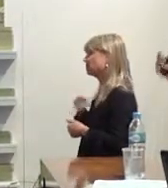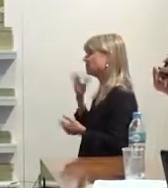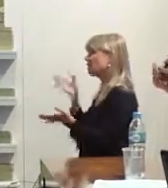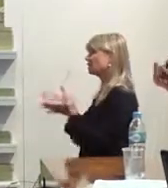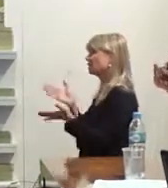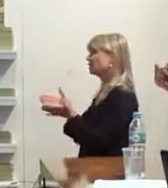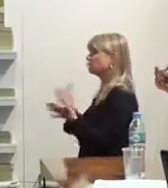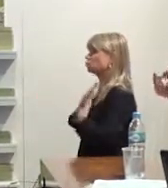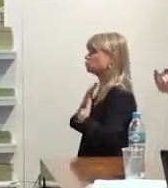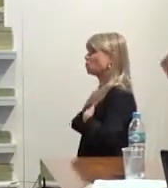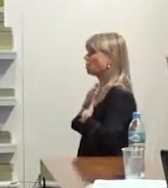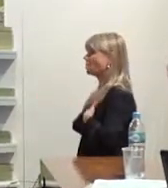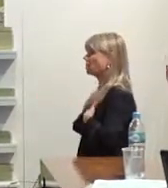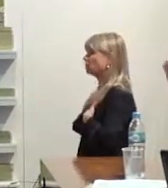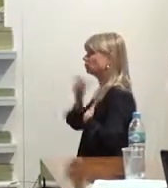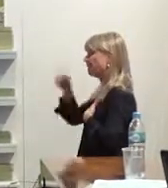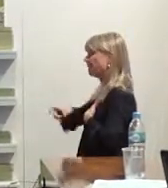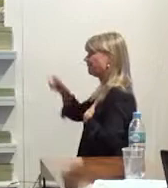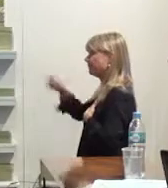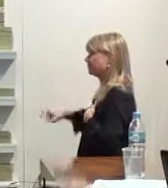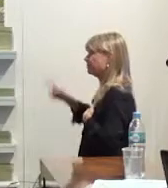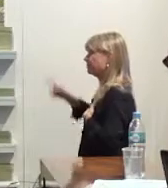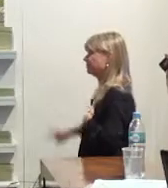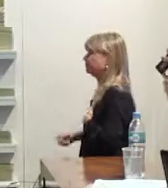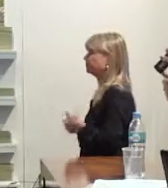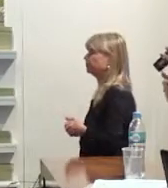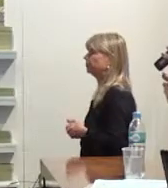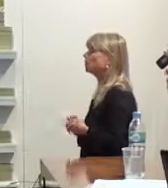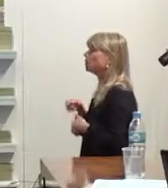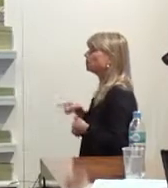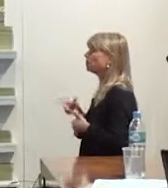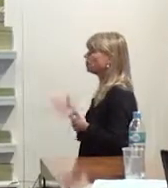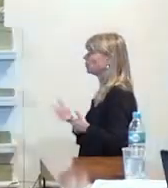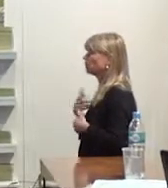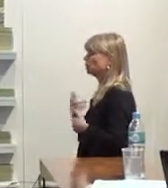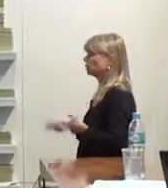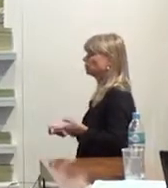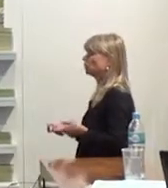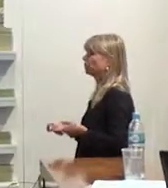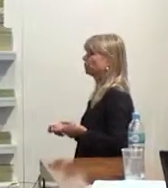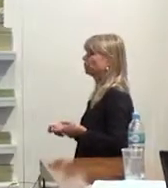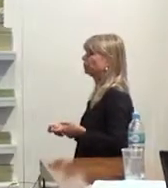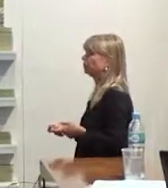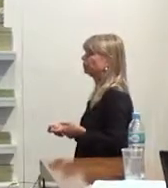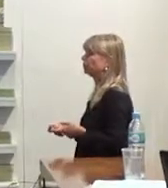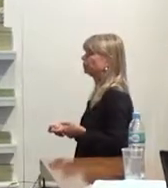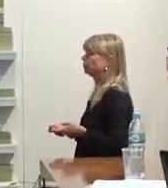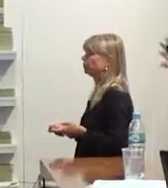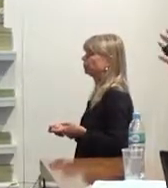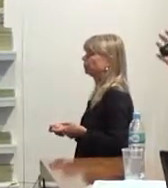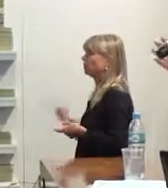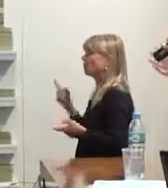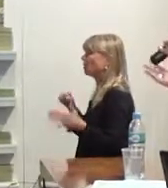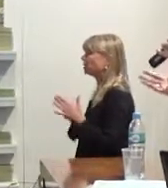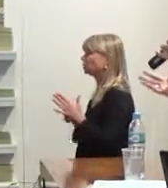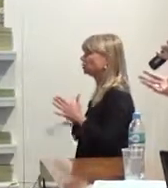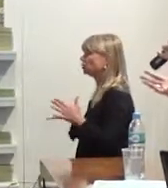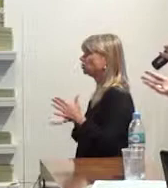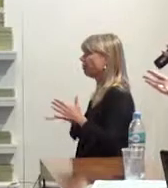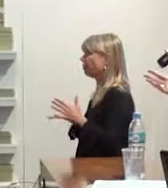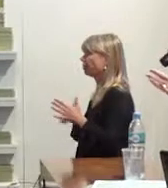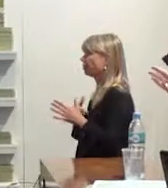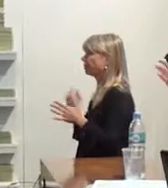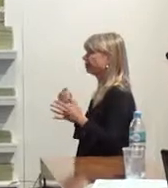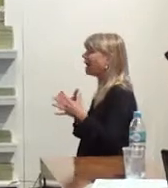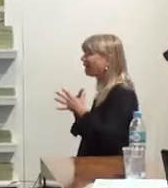humanos básicos de las personas. Por eso, si bien no es posible en una ciudad de las dimensiones